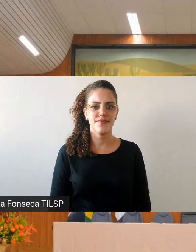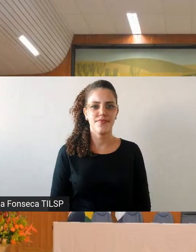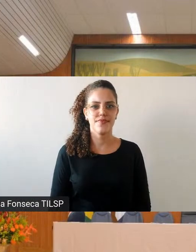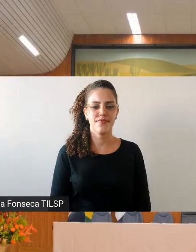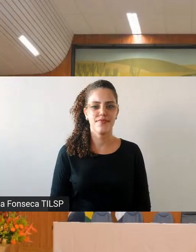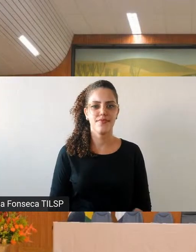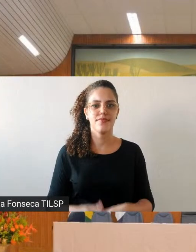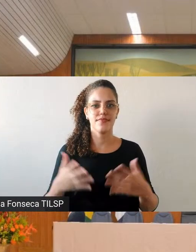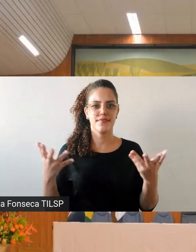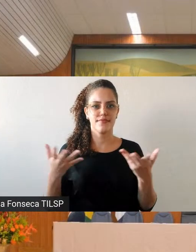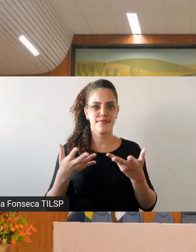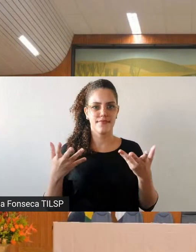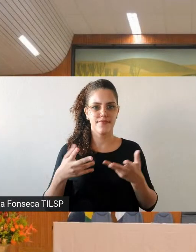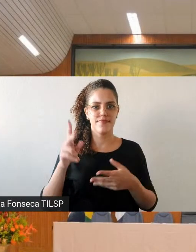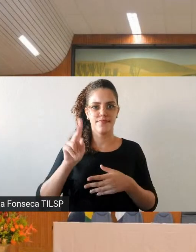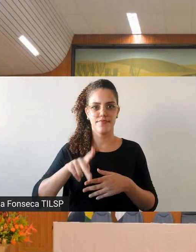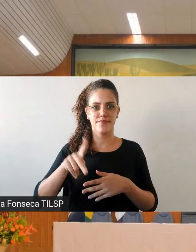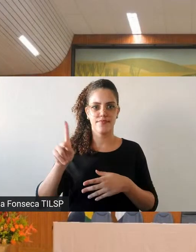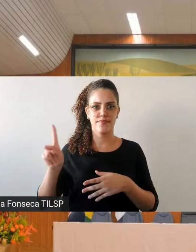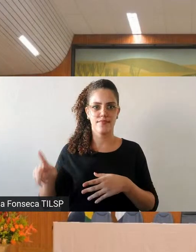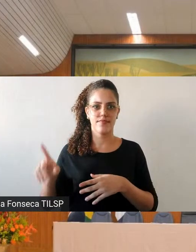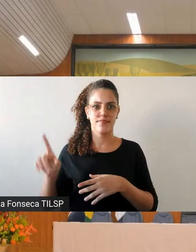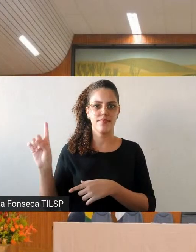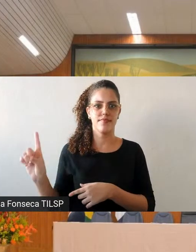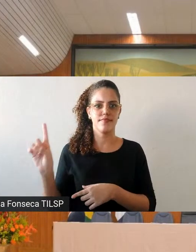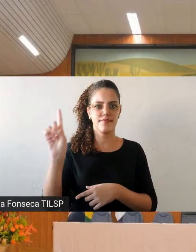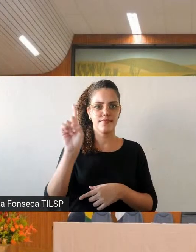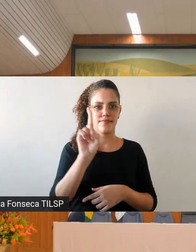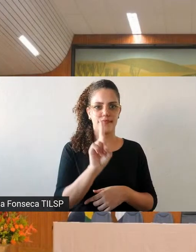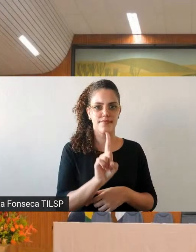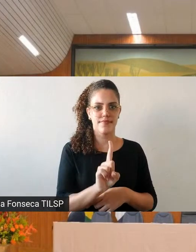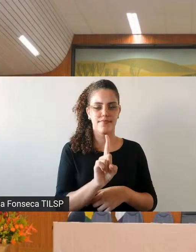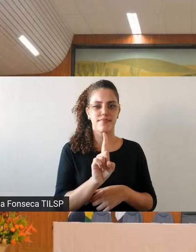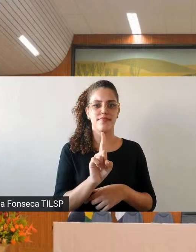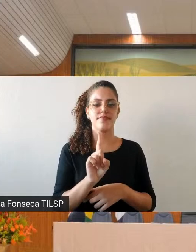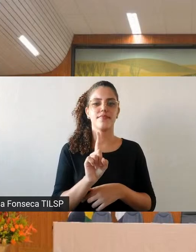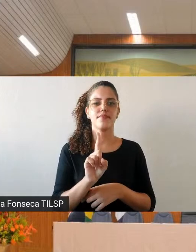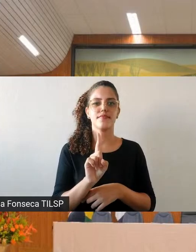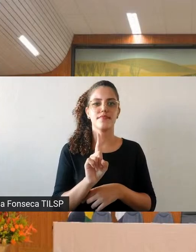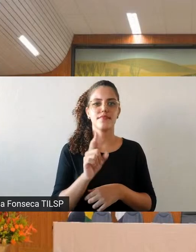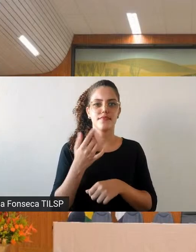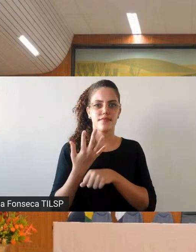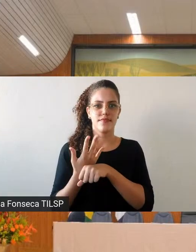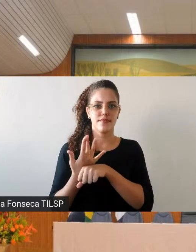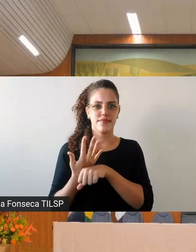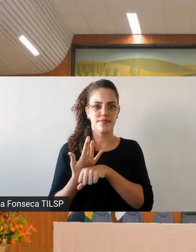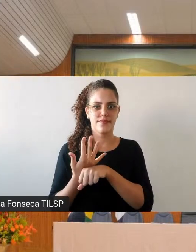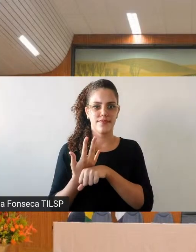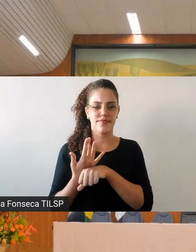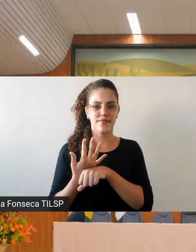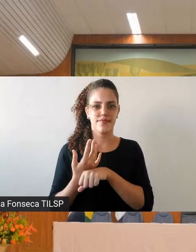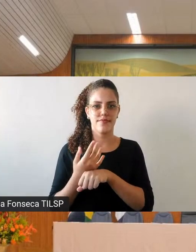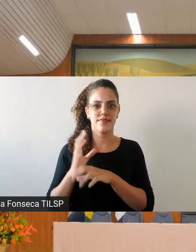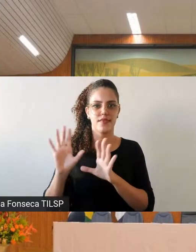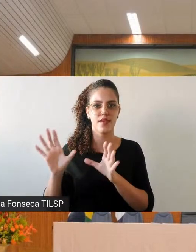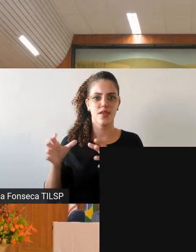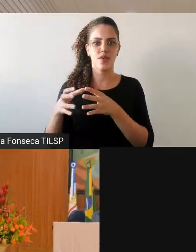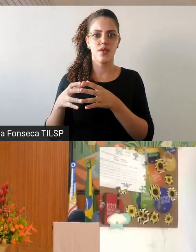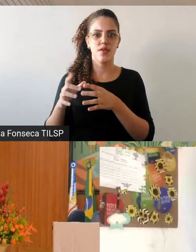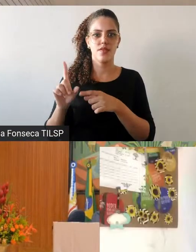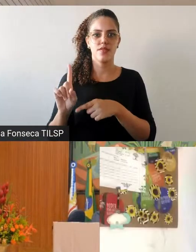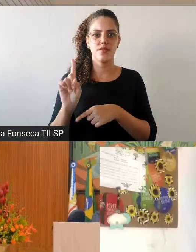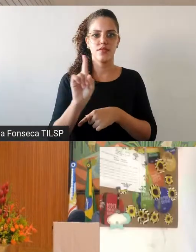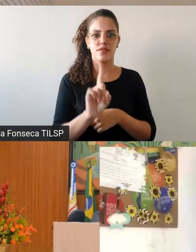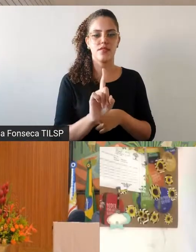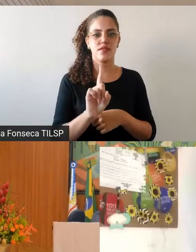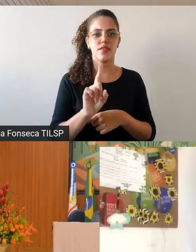Representando o corpo discente da Universidade Federal Rural de Pernambuco, convida-se para fazer sua saudação o discente Júlio Lima,